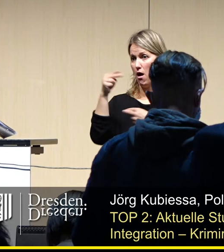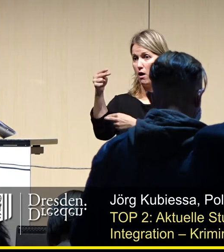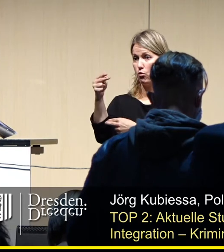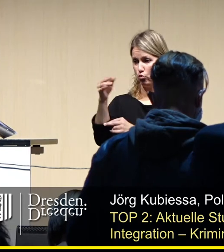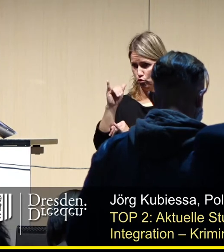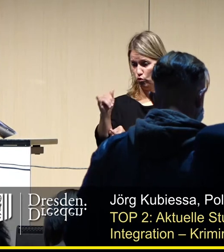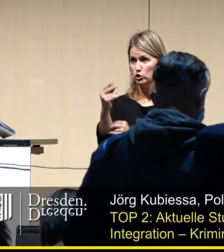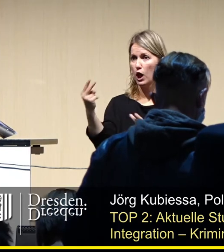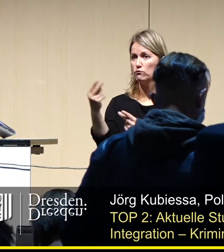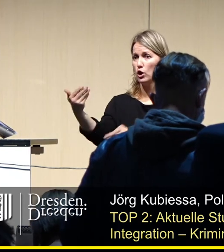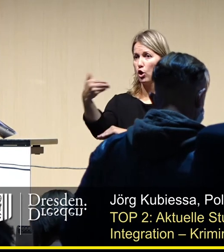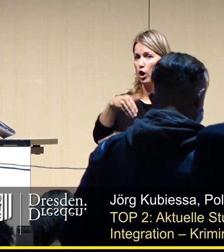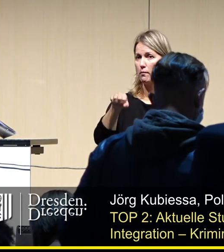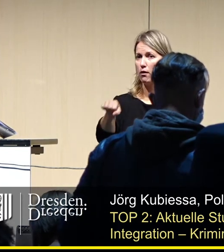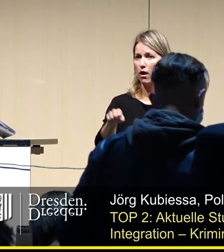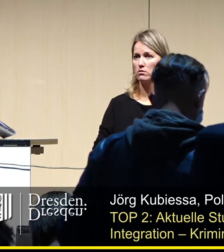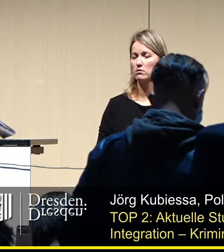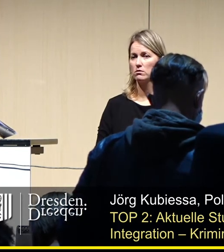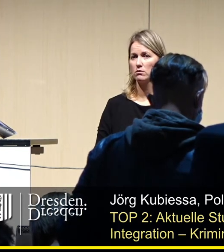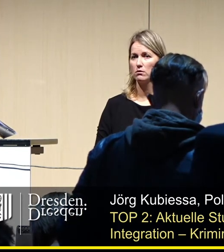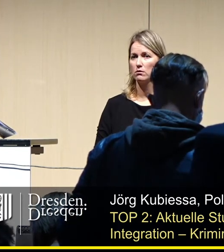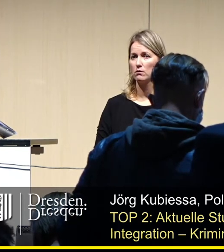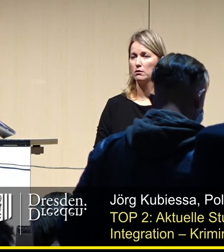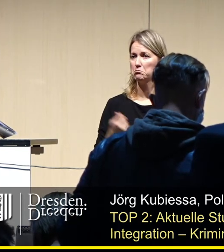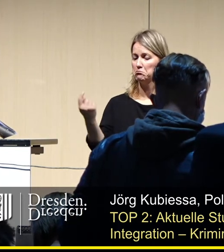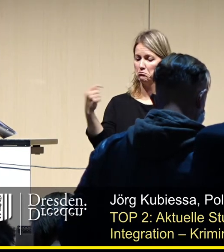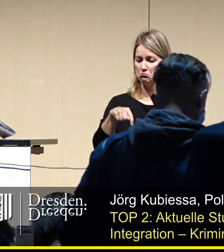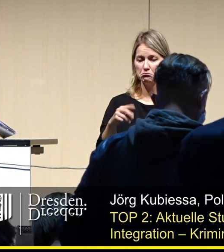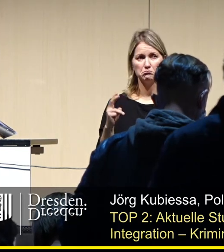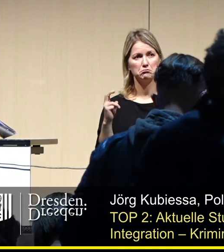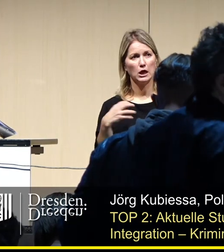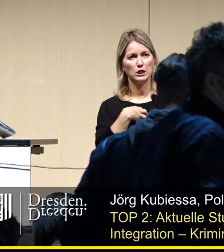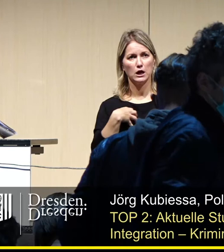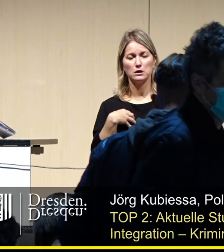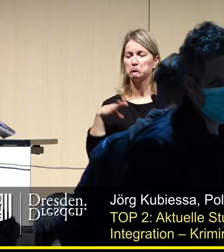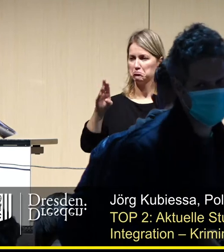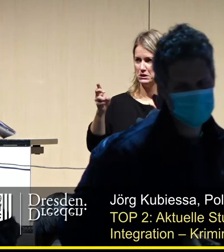Selbstverständlich können Sie hierher kommen und sich sicher fühlen.